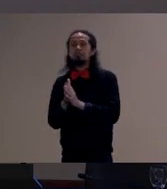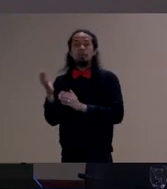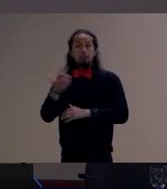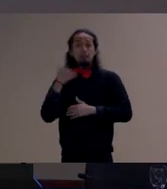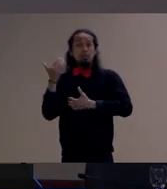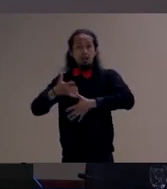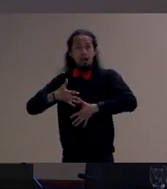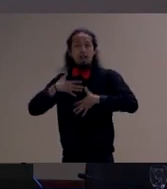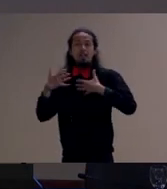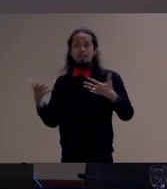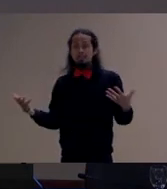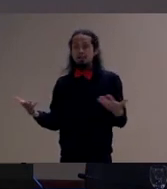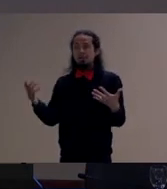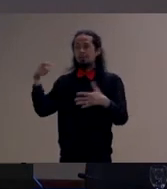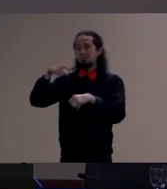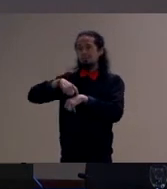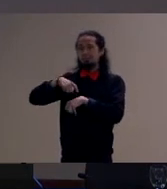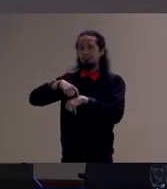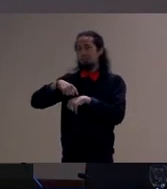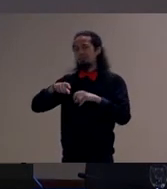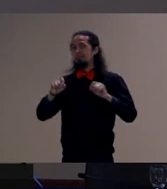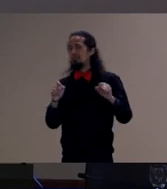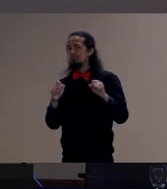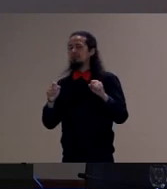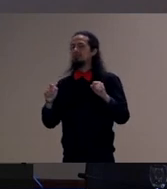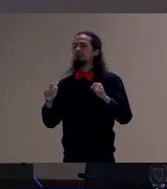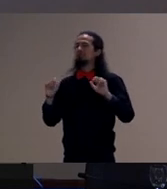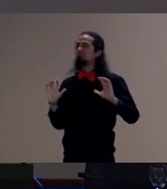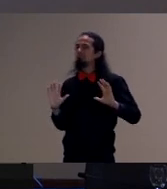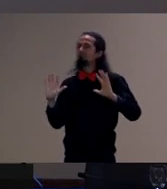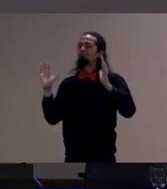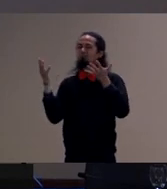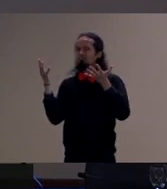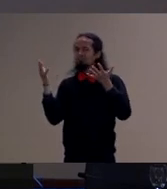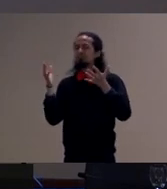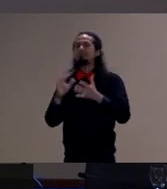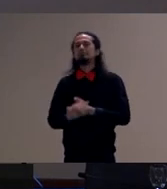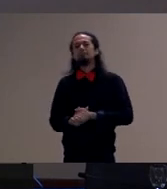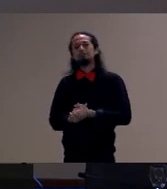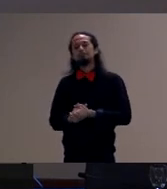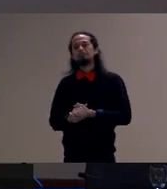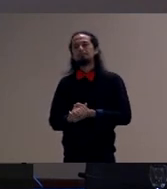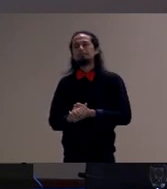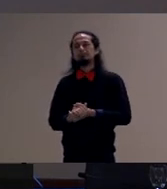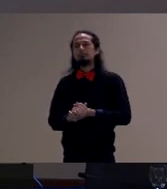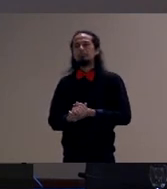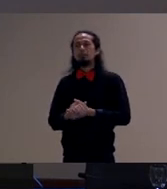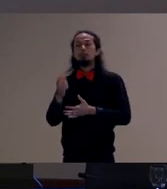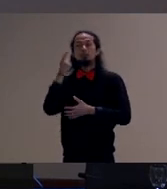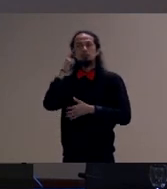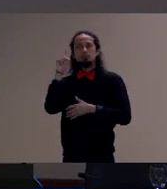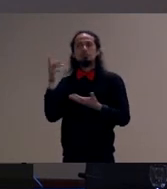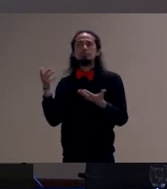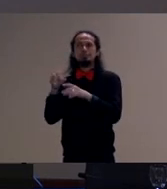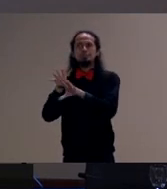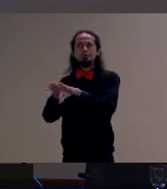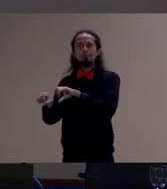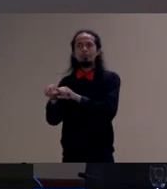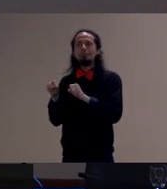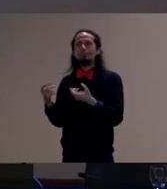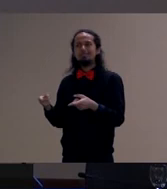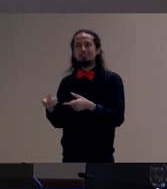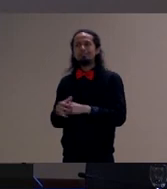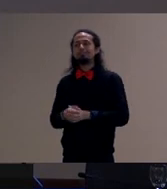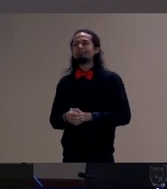mesmo esse momento de comemoração e de deformação eu vou apresentar